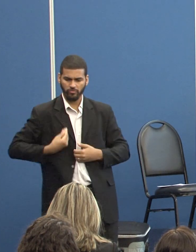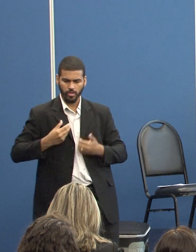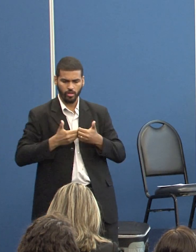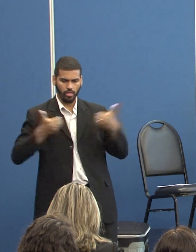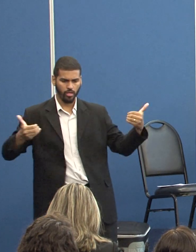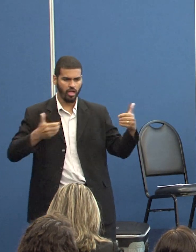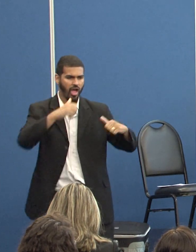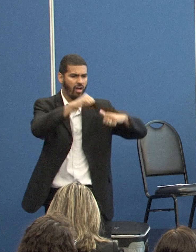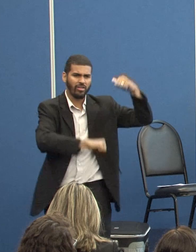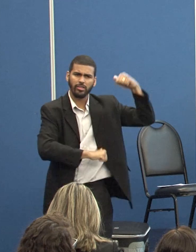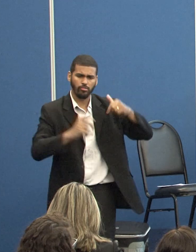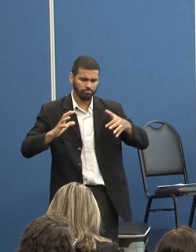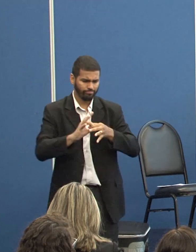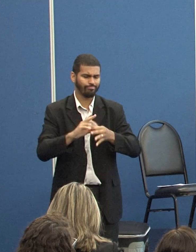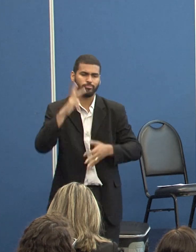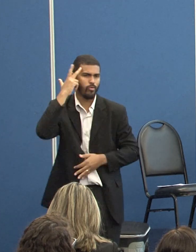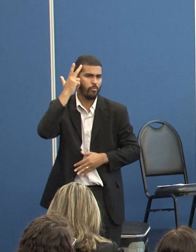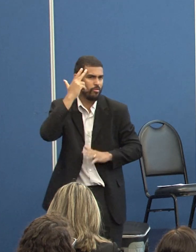Tá?